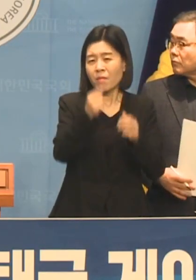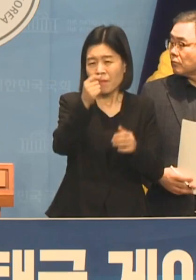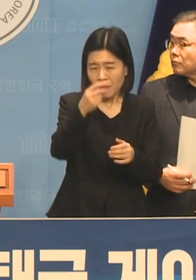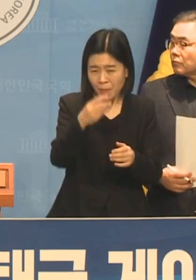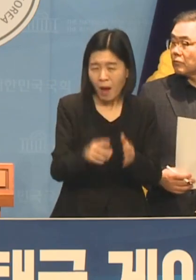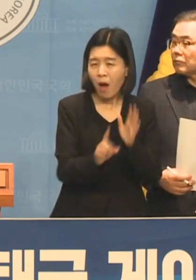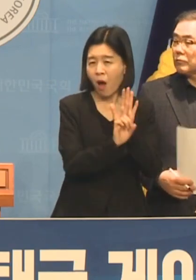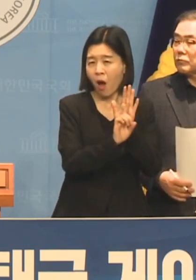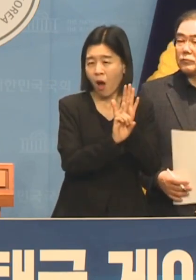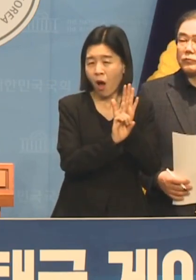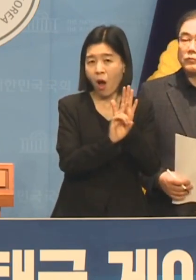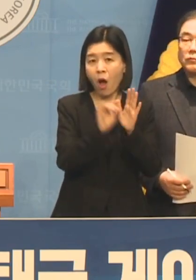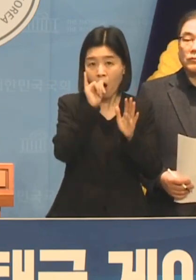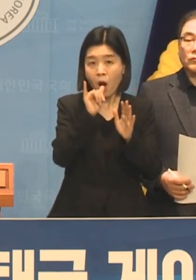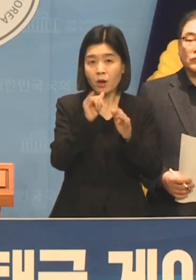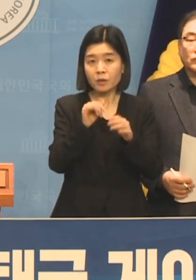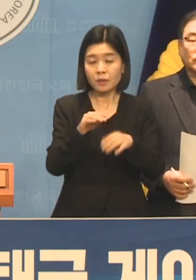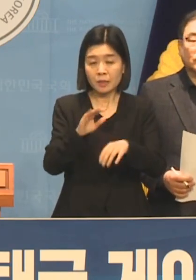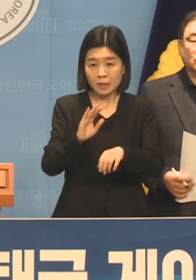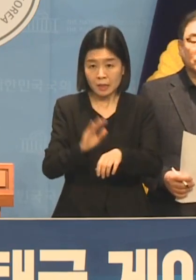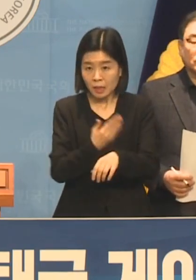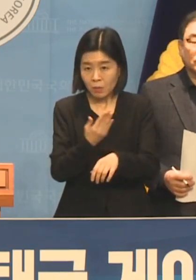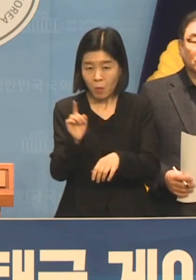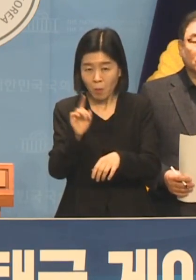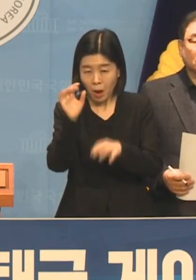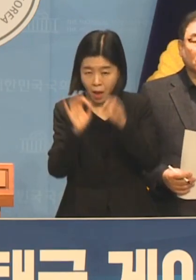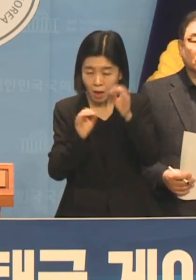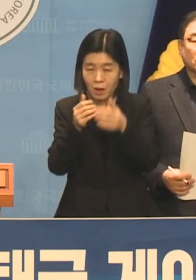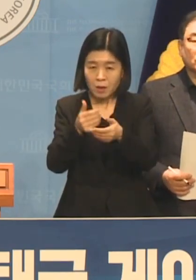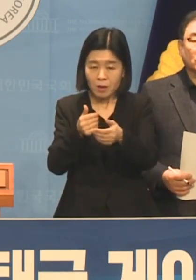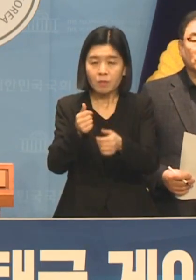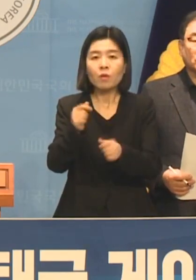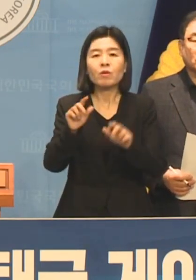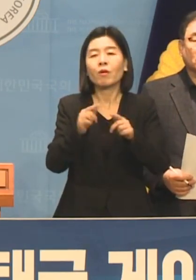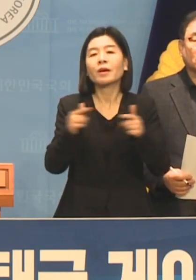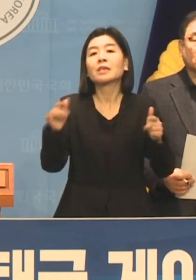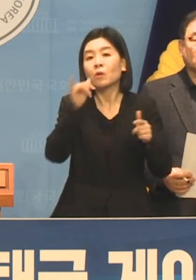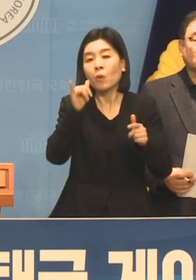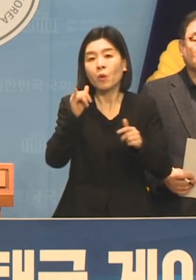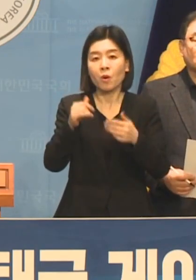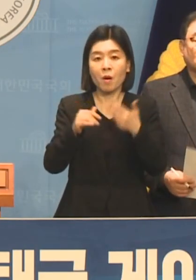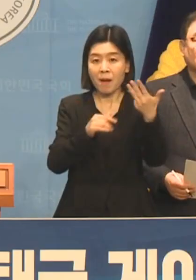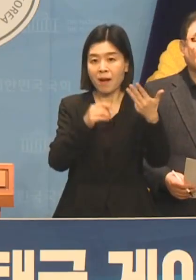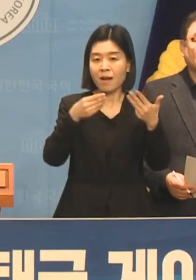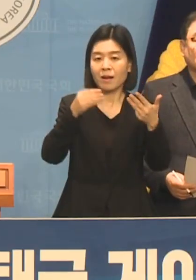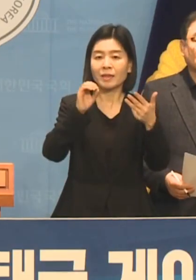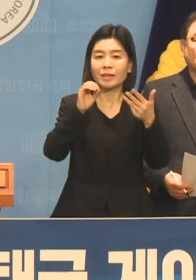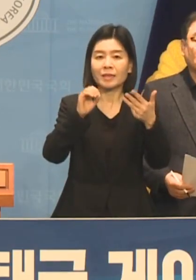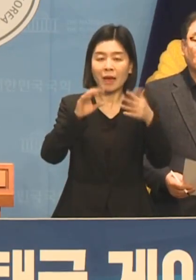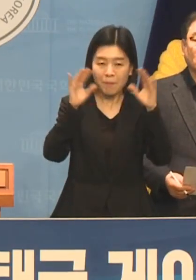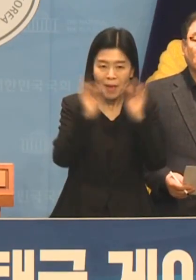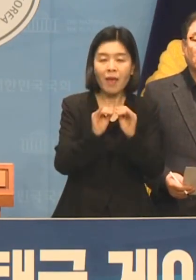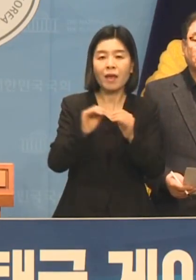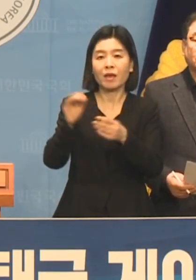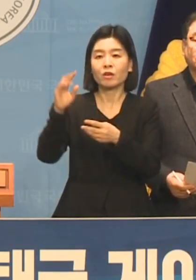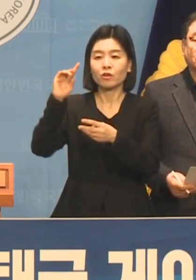가지 정황이 8대 0으로 윤석열 파면이다 이야기되고 있습니다. 역사적인